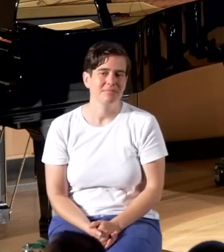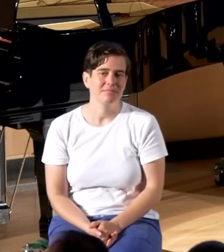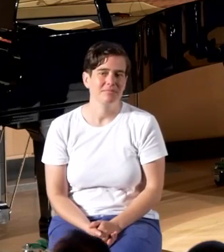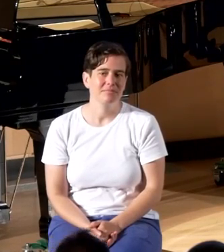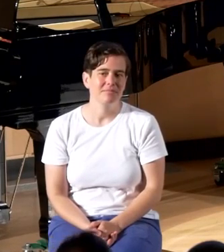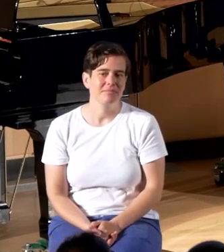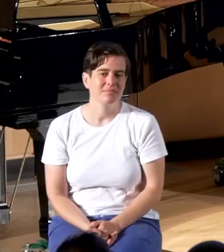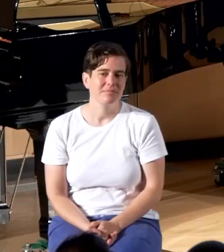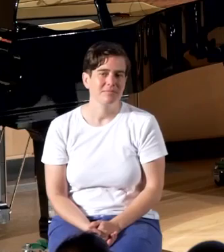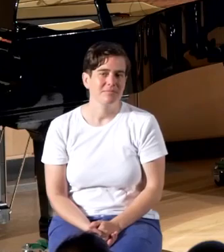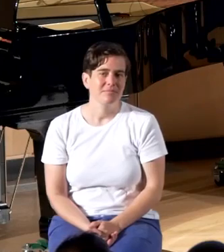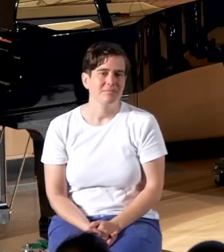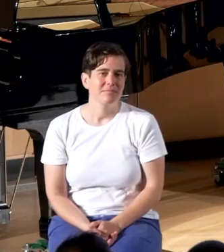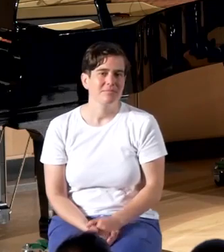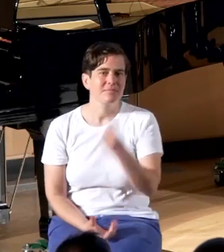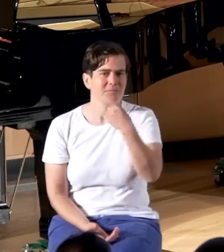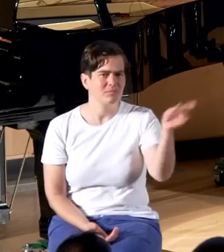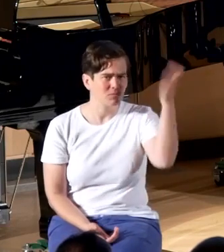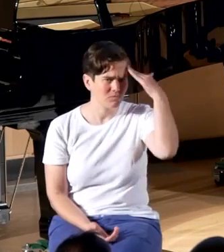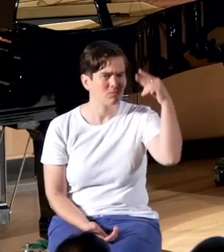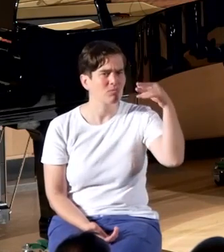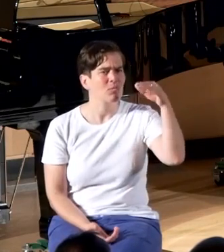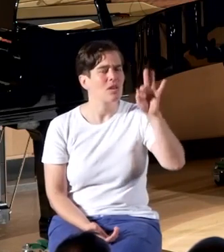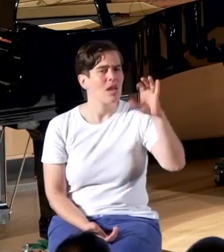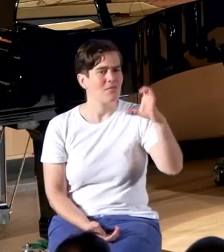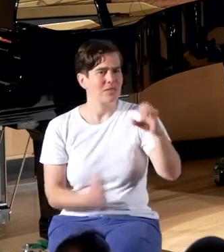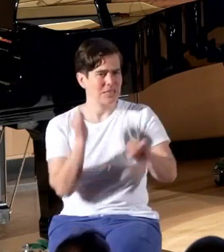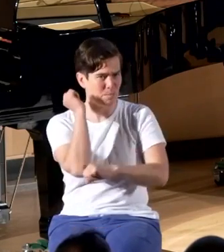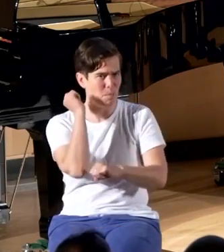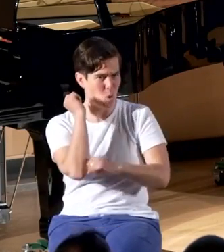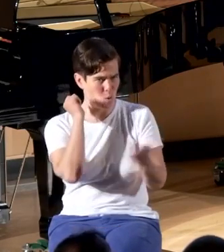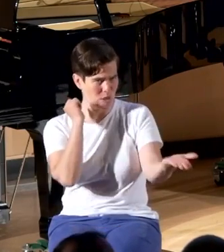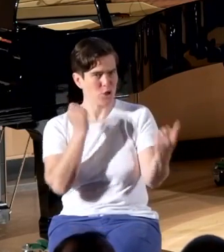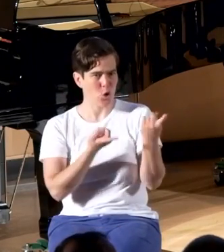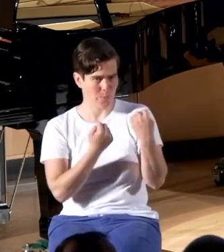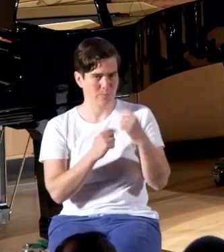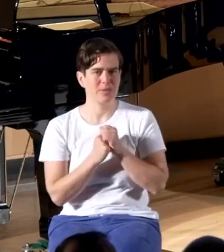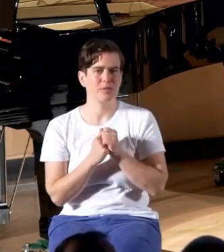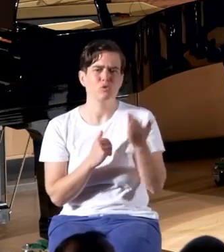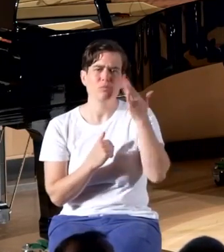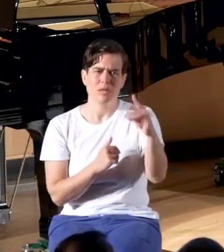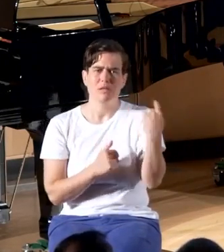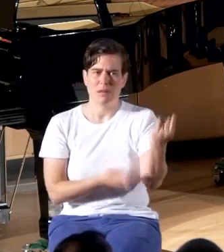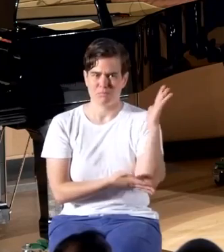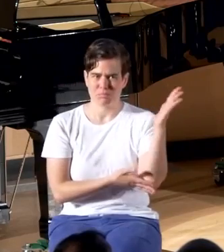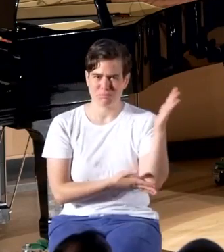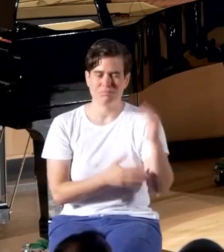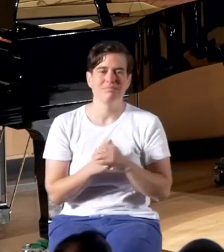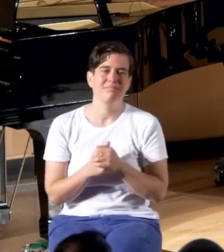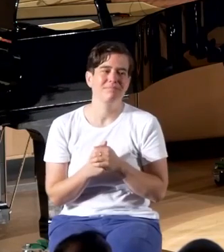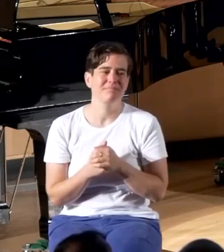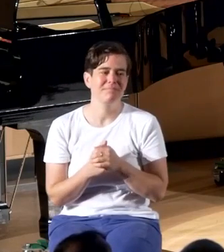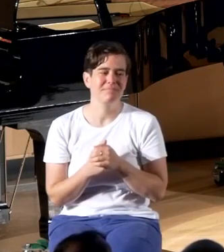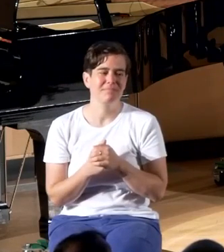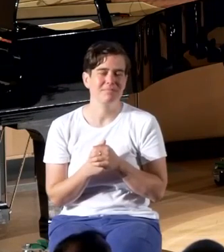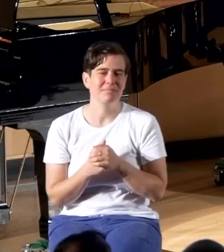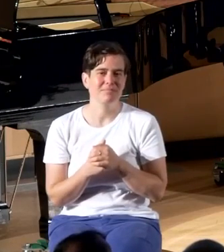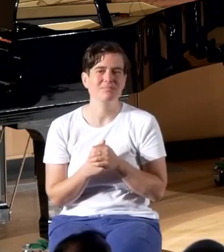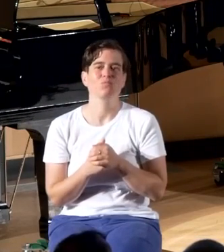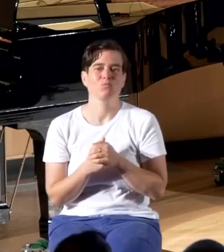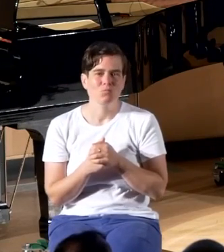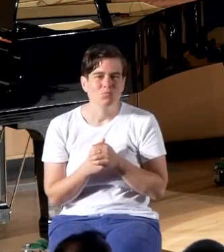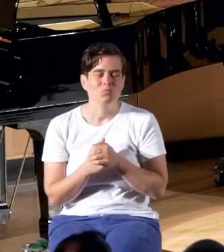Ihr wisst natürlich alle, dass er vom FC St. Pauli ist und alles Weitere zu dem Thema wird er nachher selber hier selbstverständlich erklären. Ja, wir